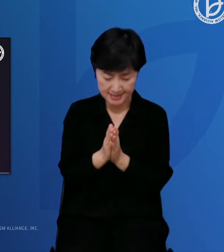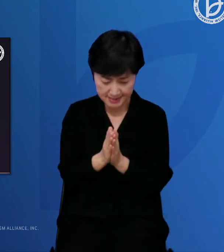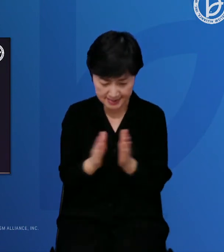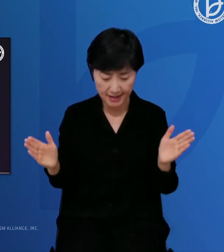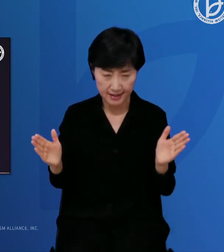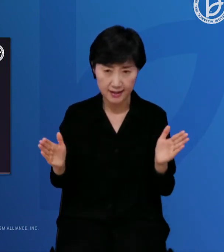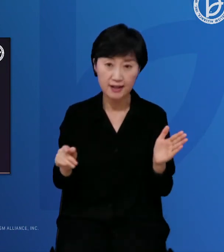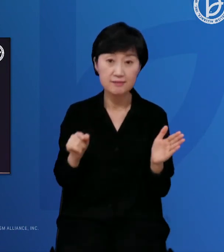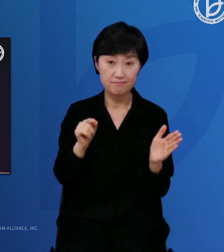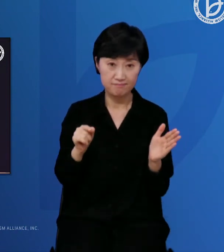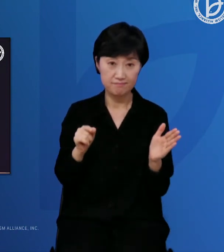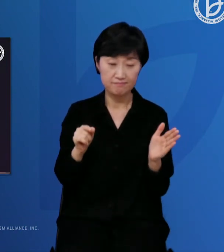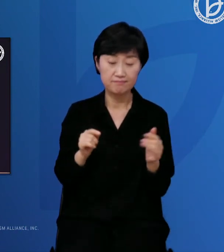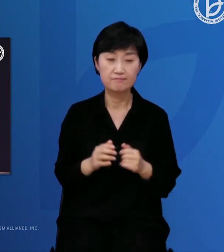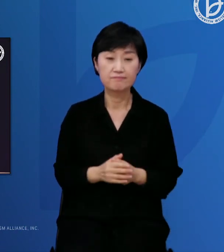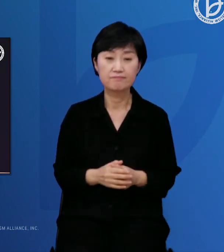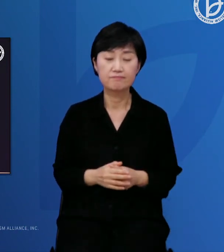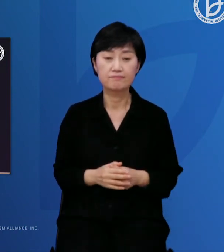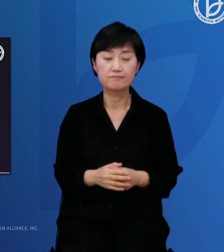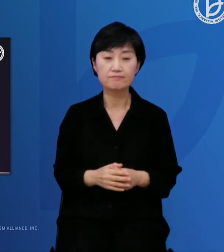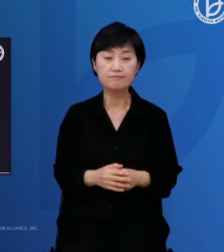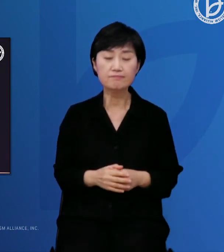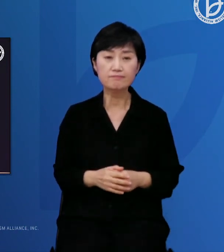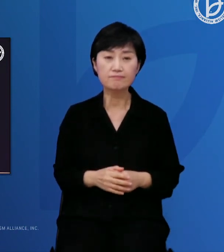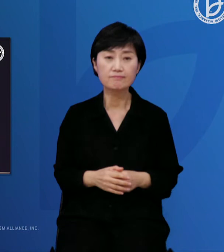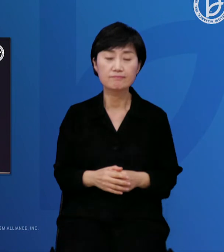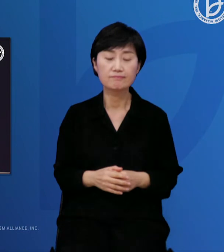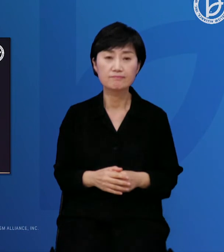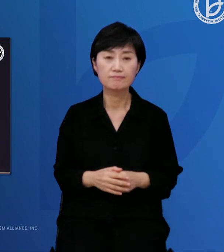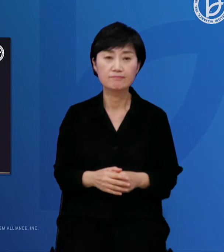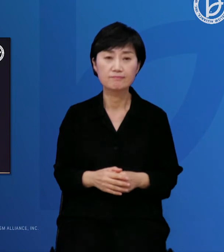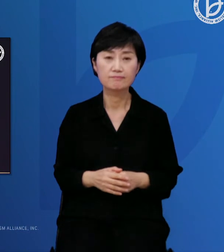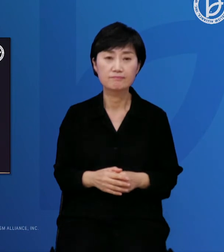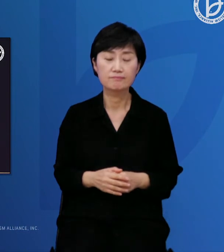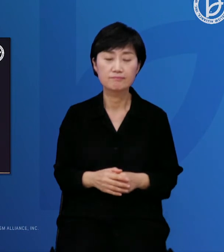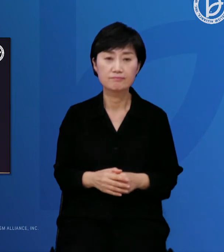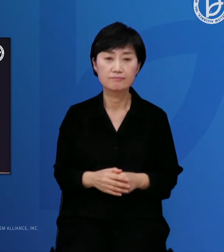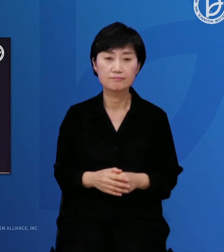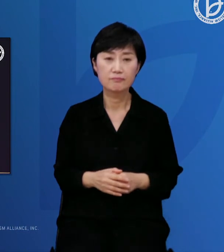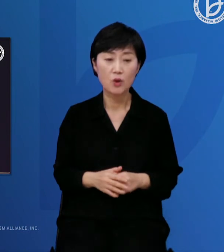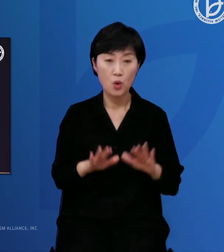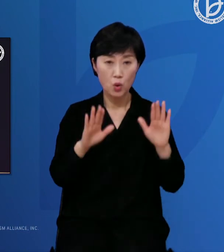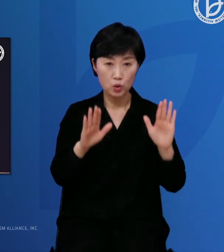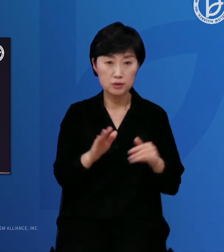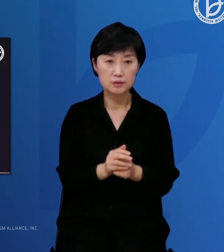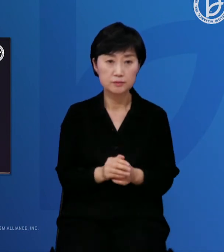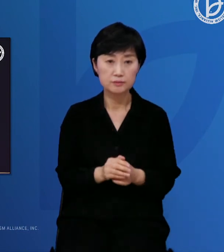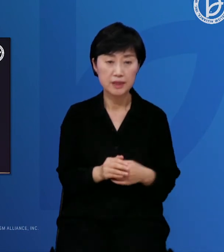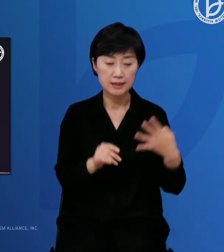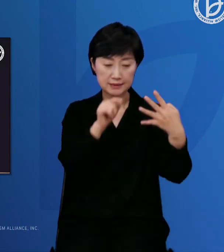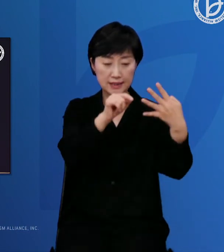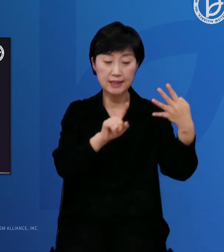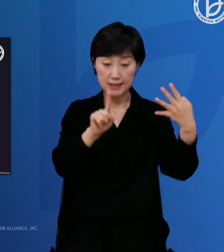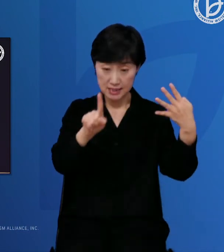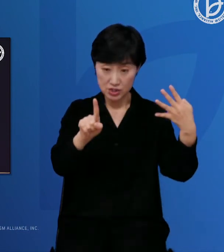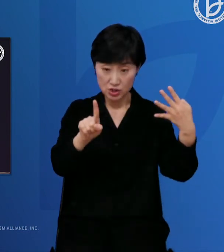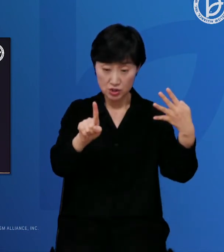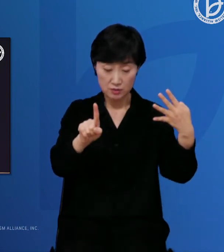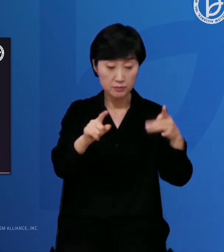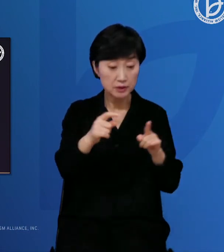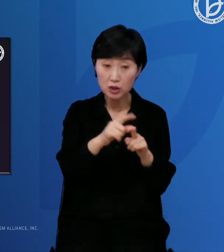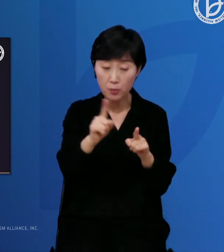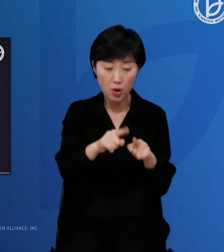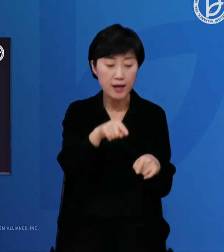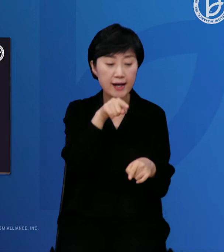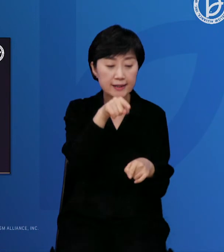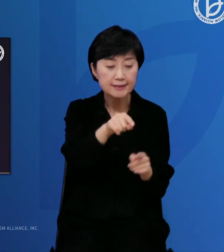Today's passage is a time schedule where Jesus is beginning his earthly ministry. 1절에 보면 그때에 이랬죠. It says in verse